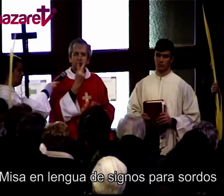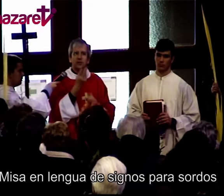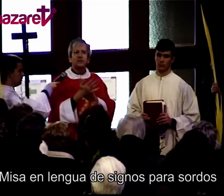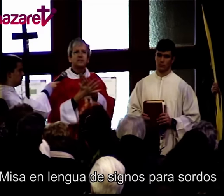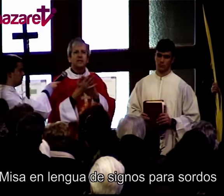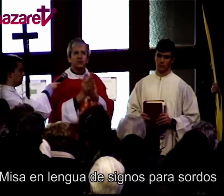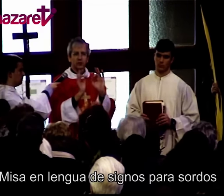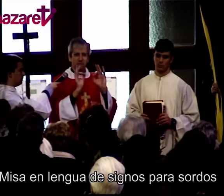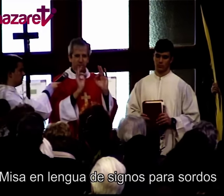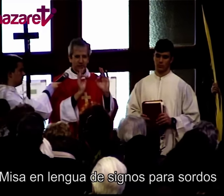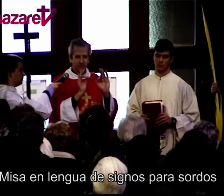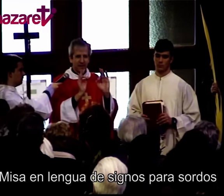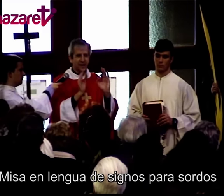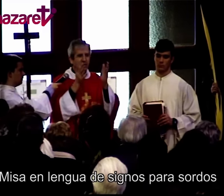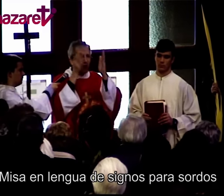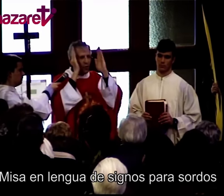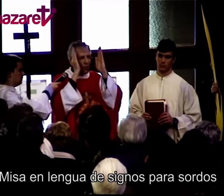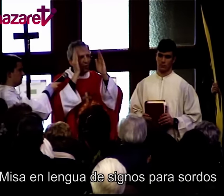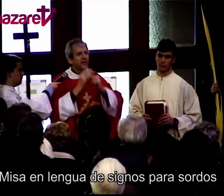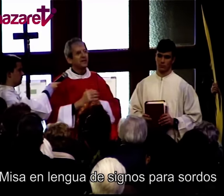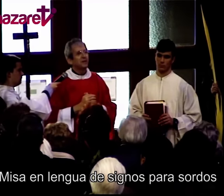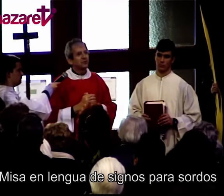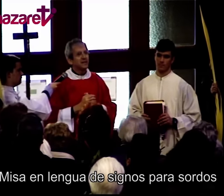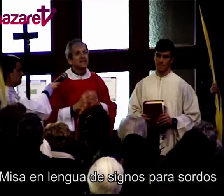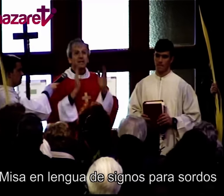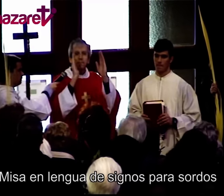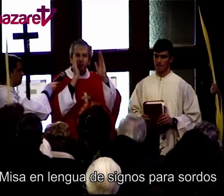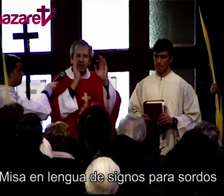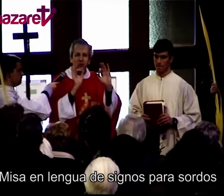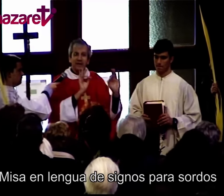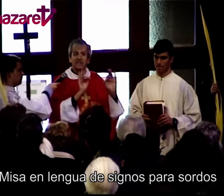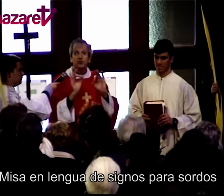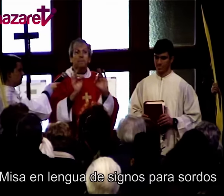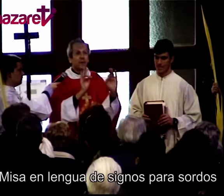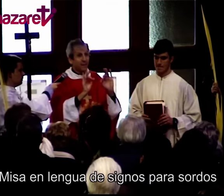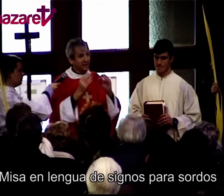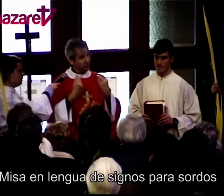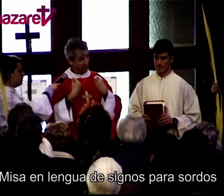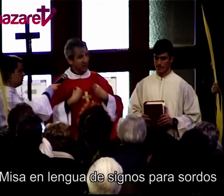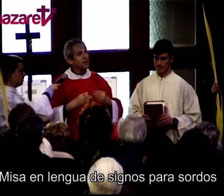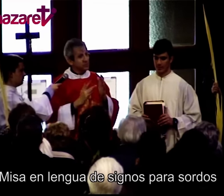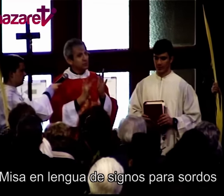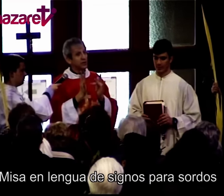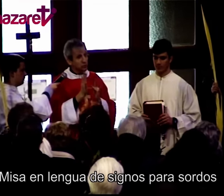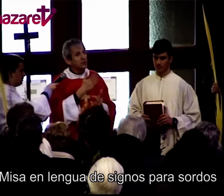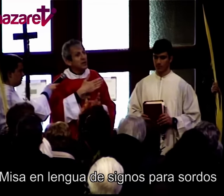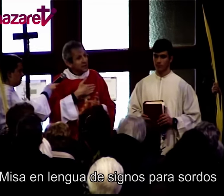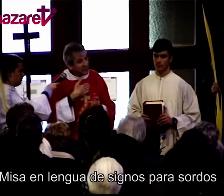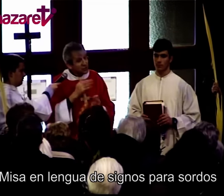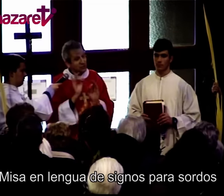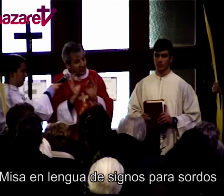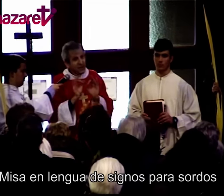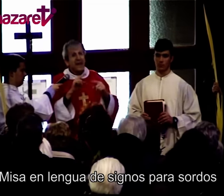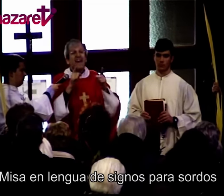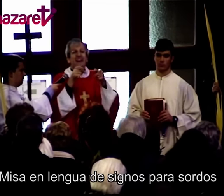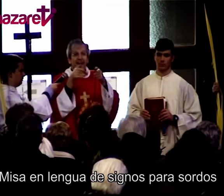como dos signos muy especiales con lo que diríamos ese borrico, esos preparativos que el mismo Jesús